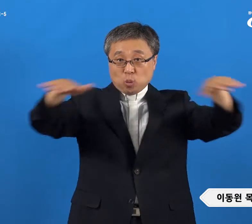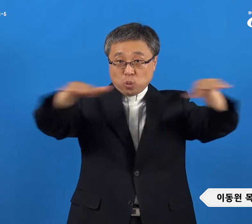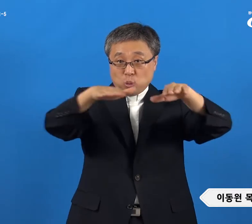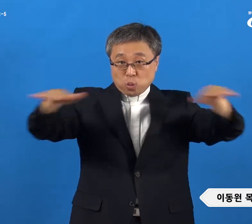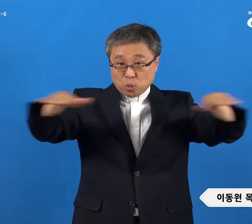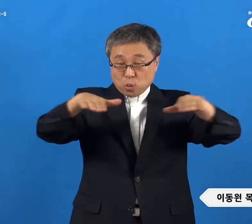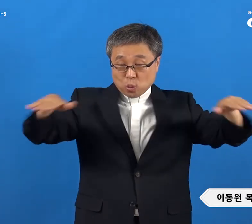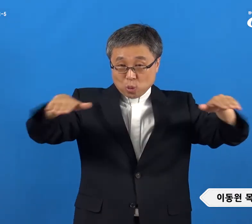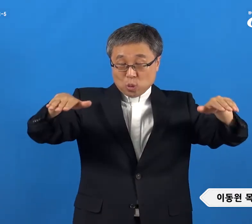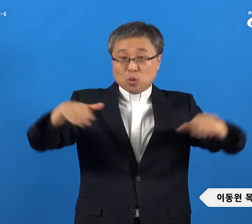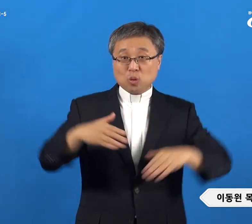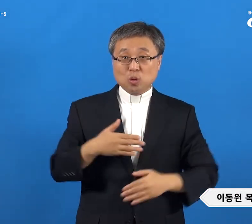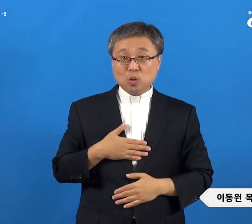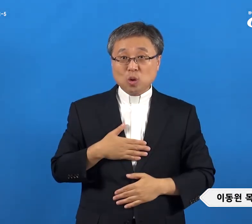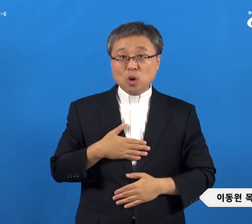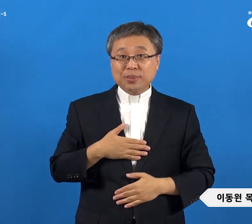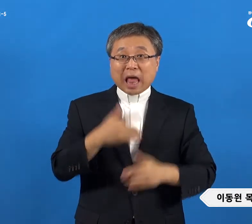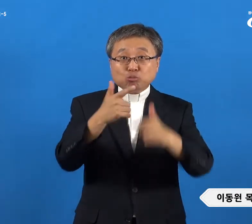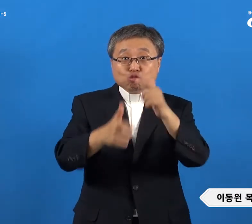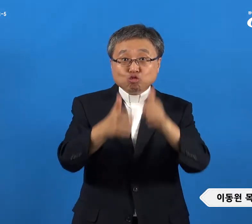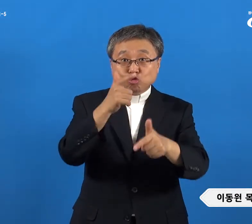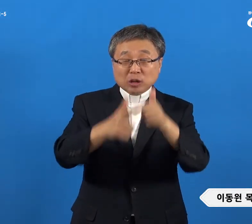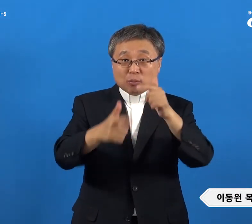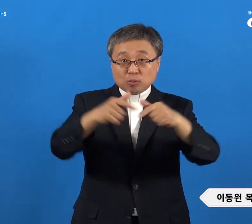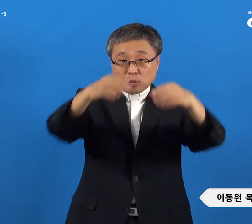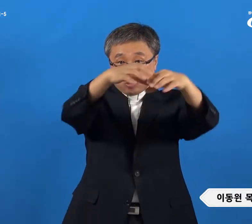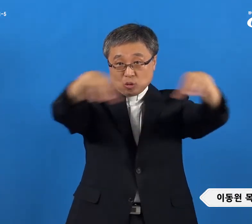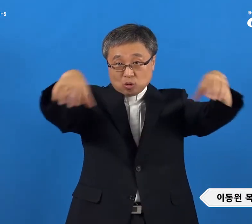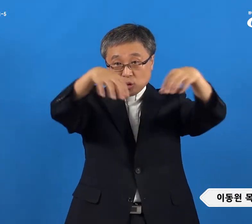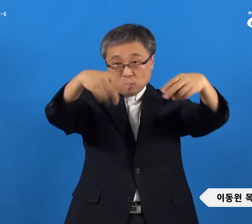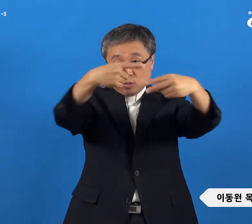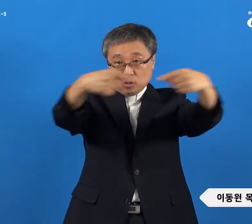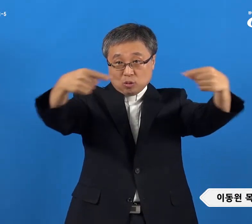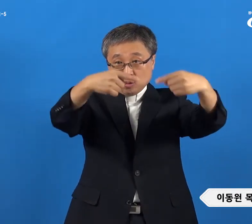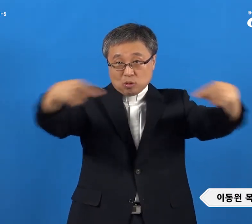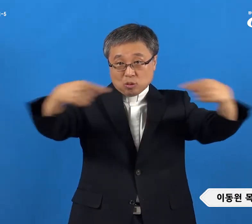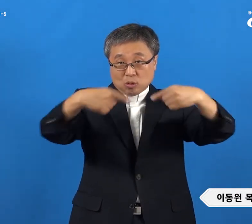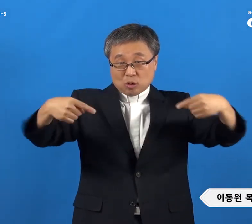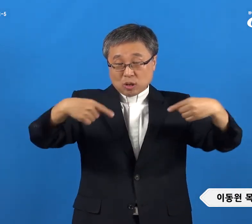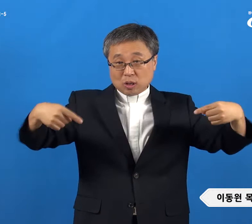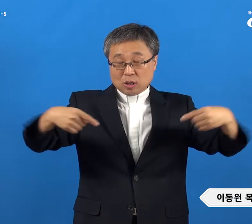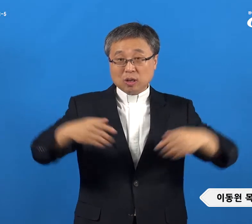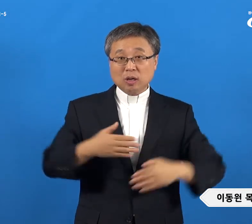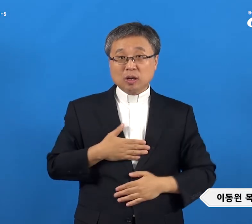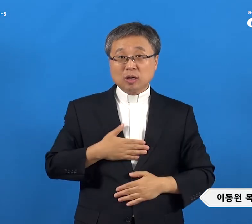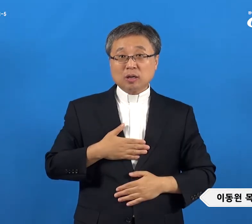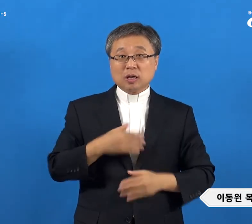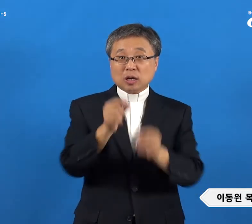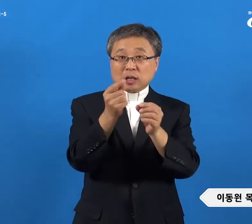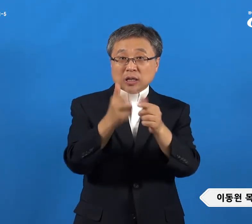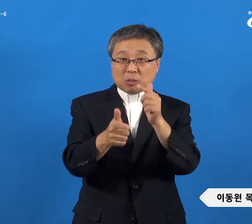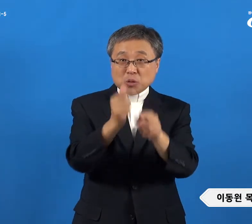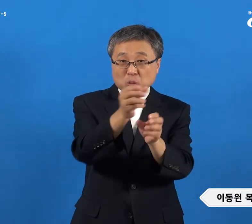평행으로 이제 목재를 쭉 평행으로 놓고 거기다 막대기를 엇갈려